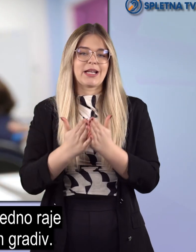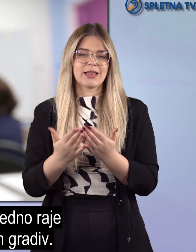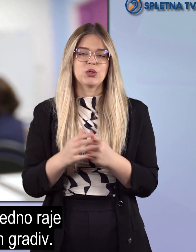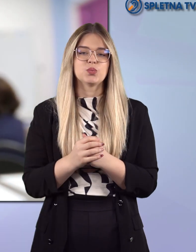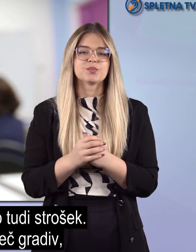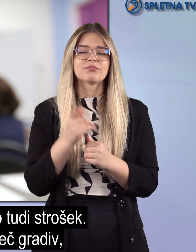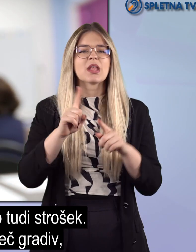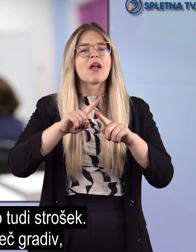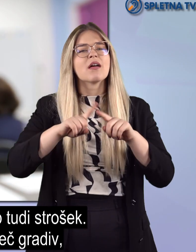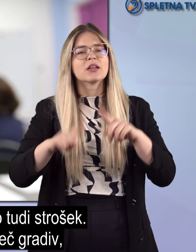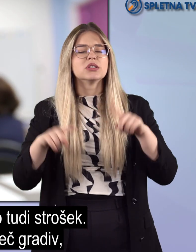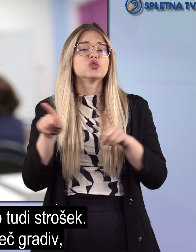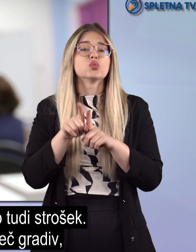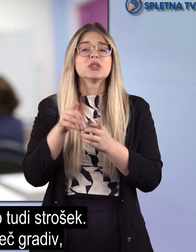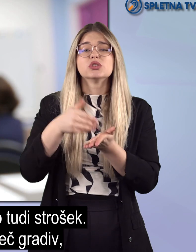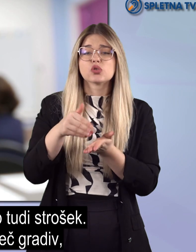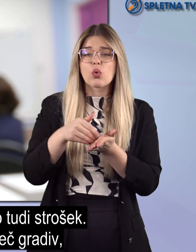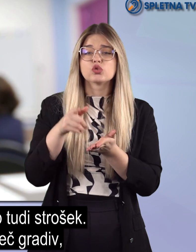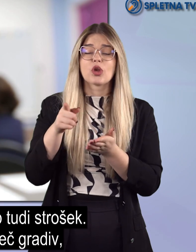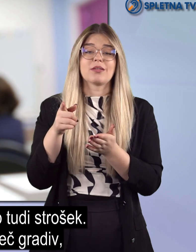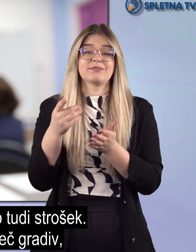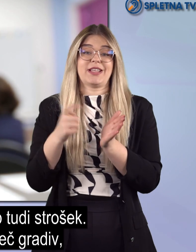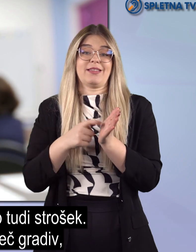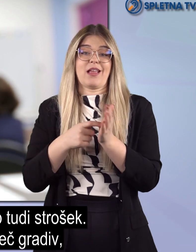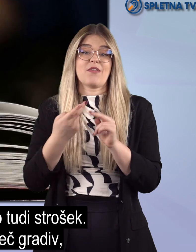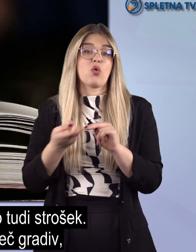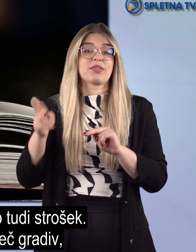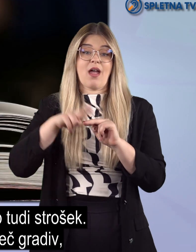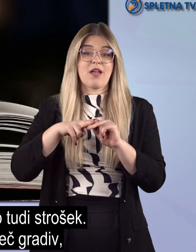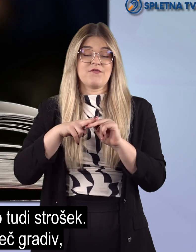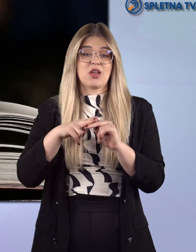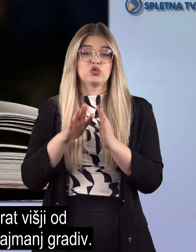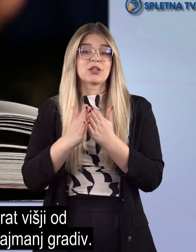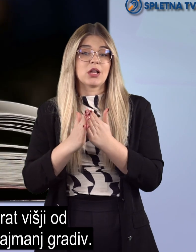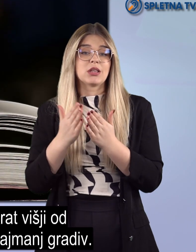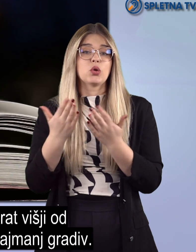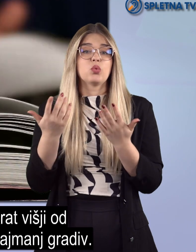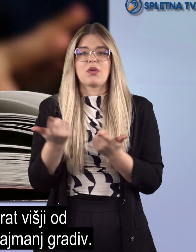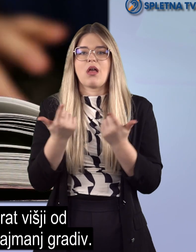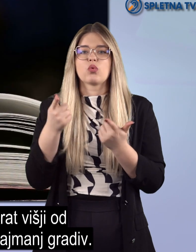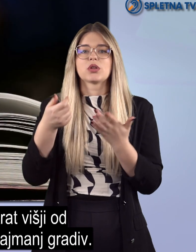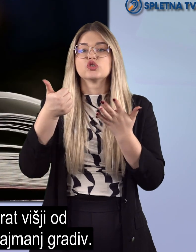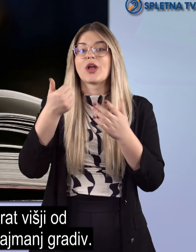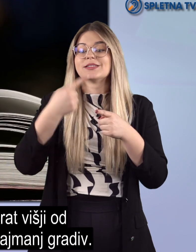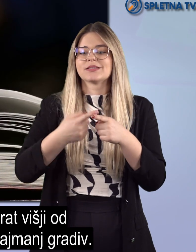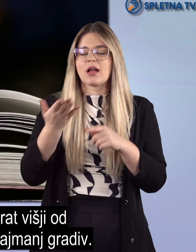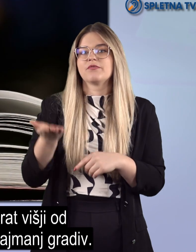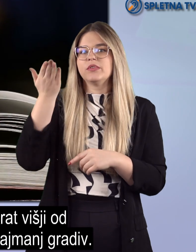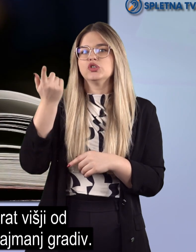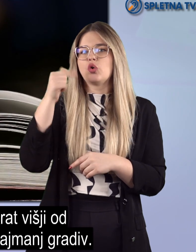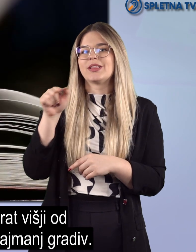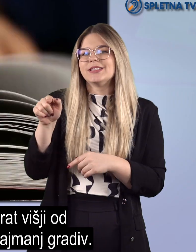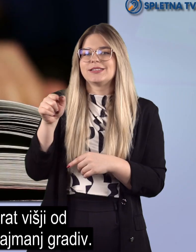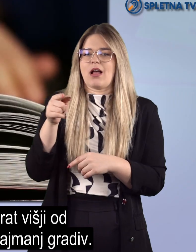Precej različen je lahko tudi strošek. Kjer zahtevajo največ gradiv, je ta lahko kar 6-krat višji od